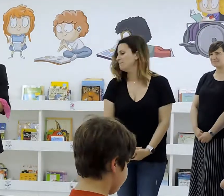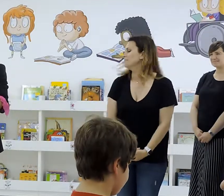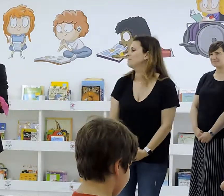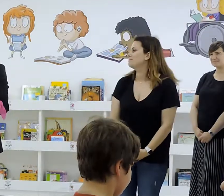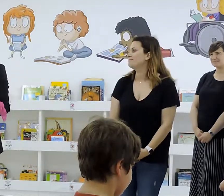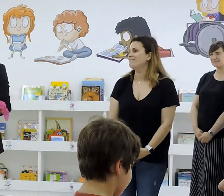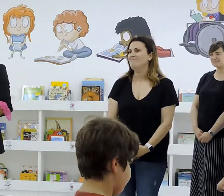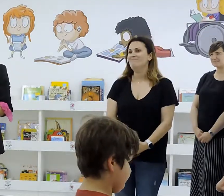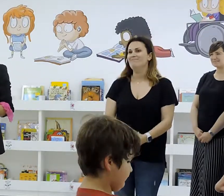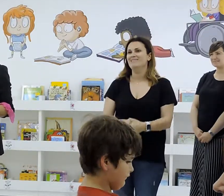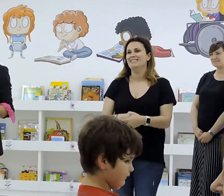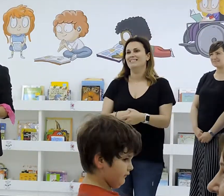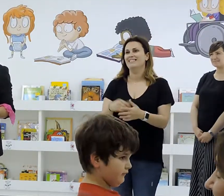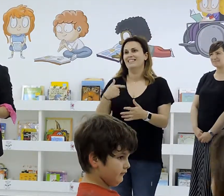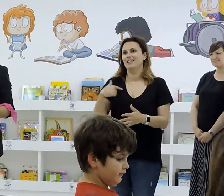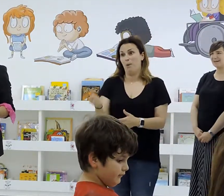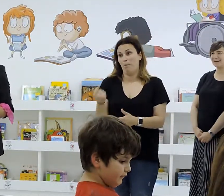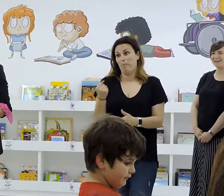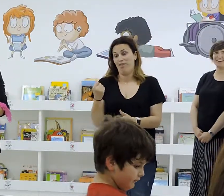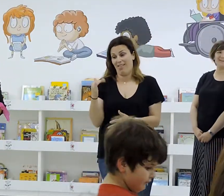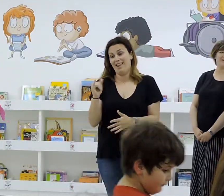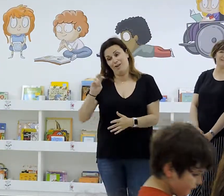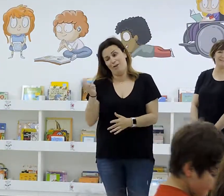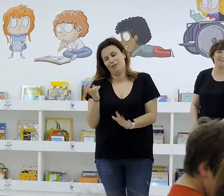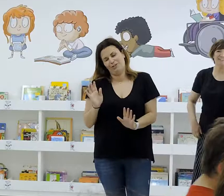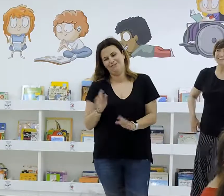tengo otro tipo de poderes, chicas.